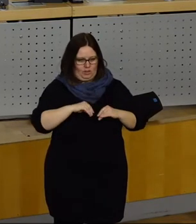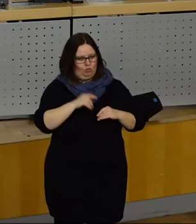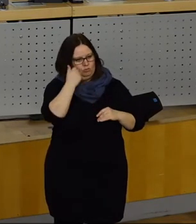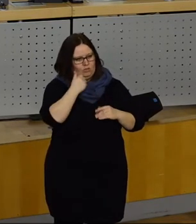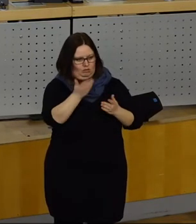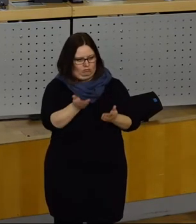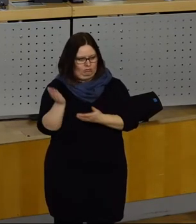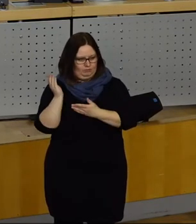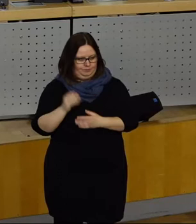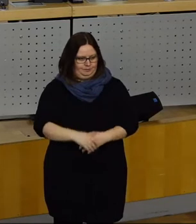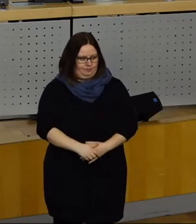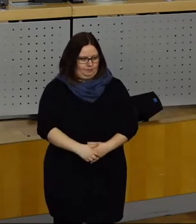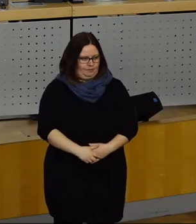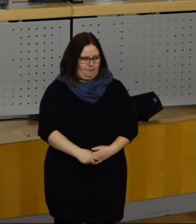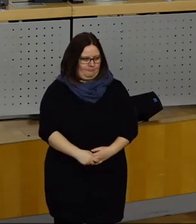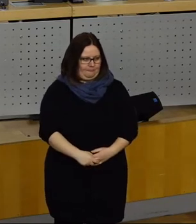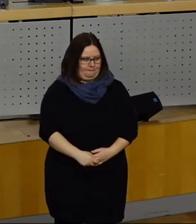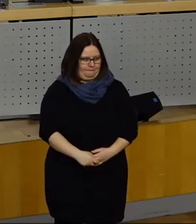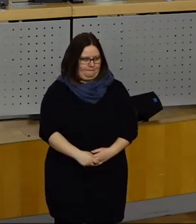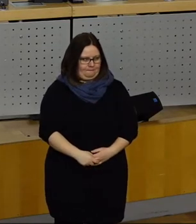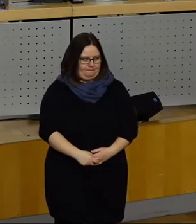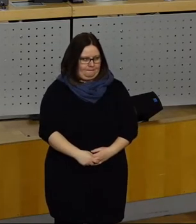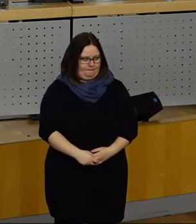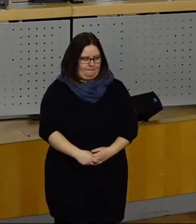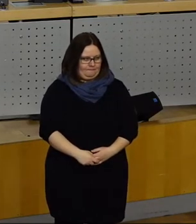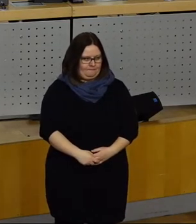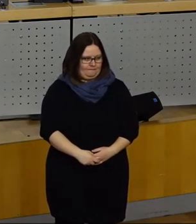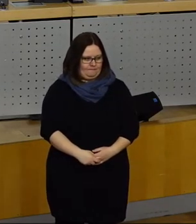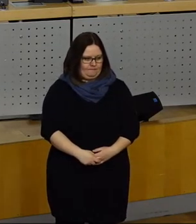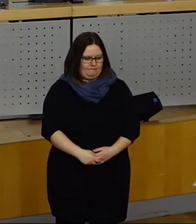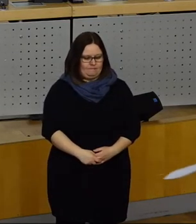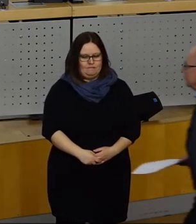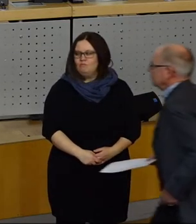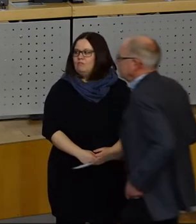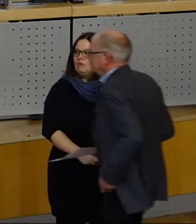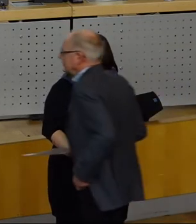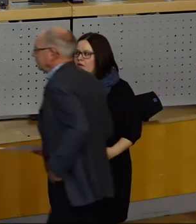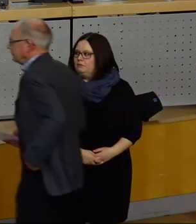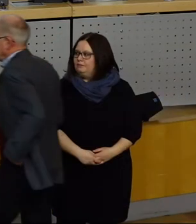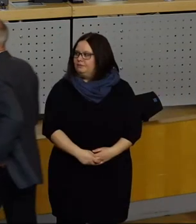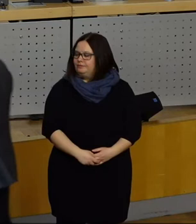ich bitte sie mit diesem bericht an ihrer kolleginnen und kollegen zu bieten